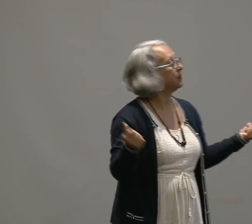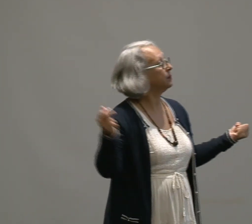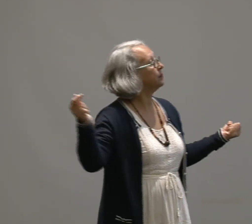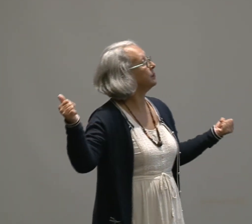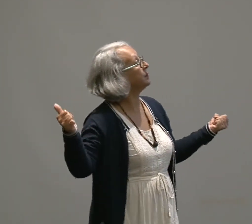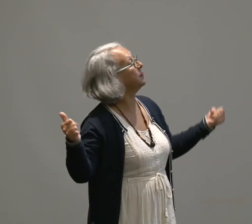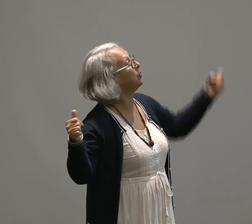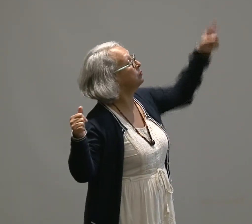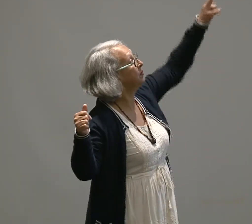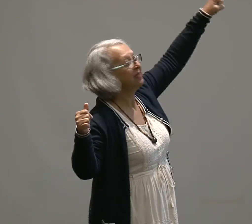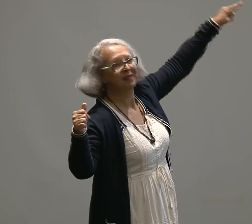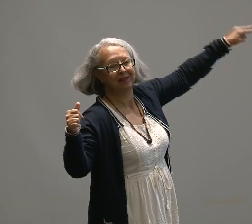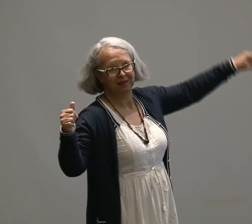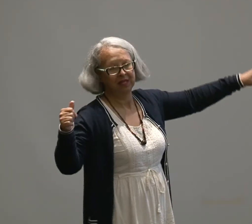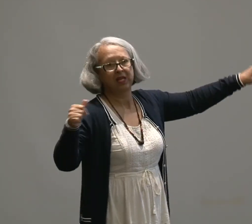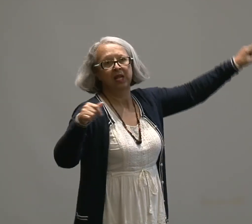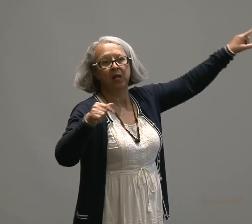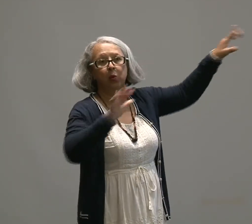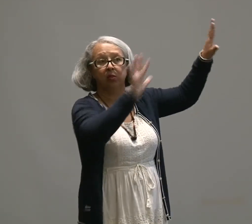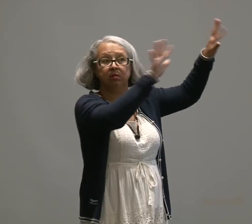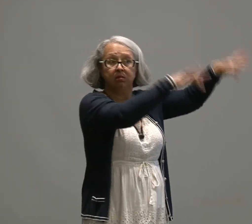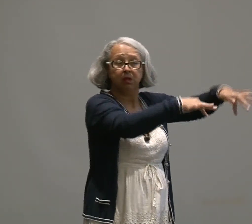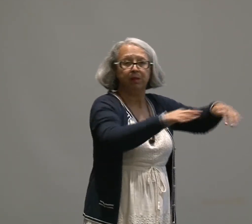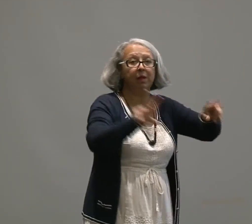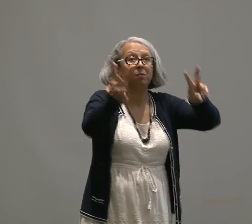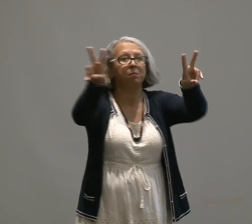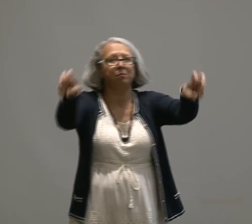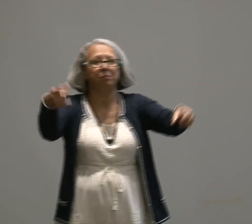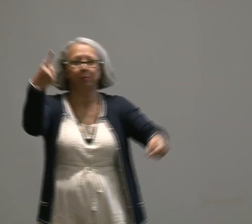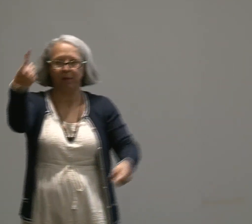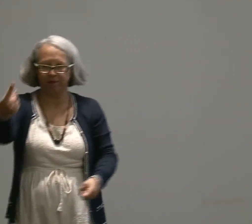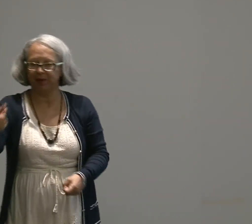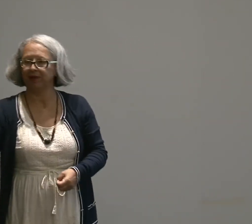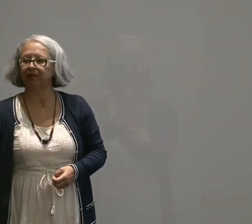avançar? Essas são as minhas referências bibliográficas.